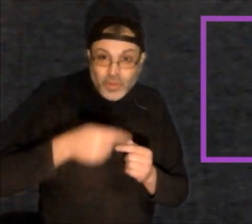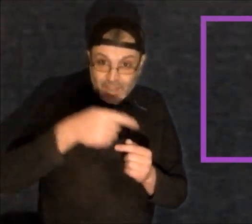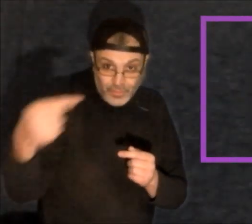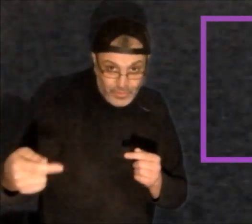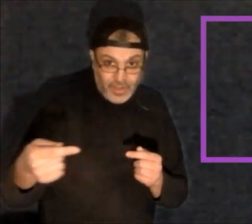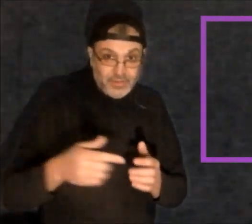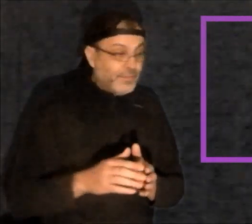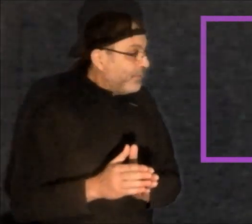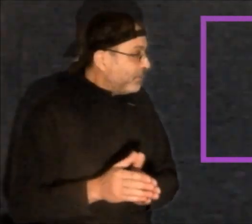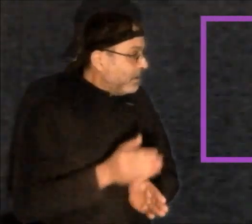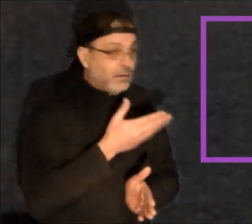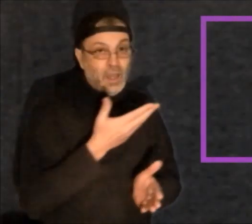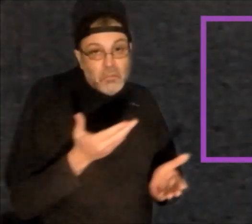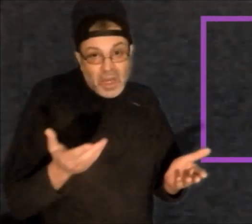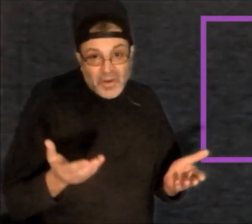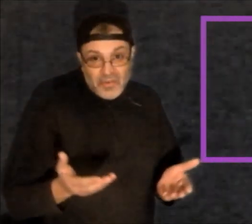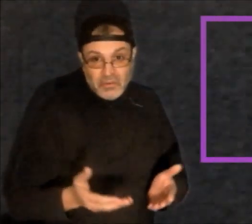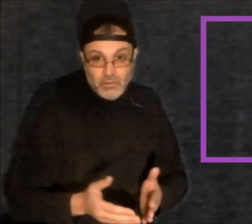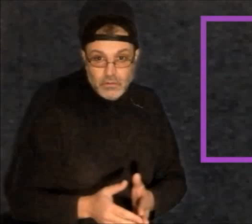نزيد نقطة على النقطة المقر